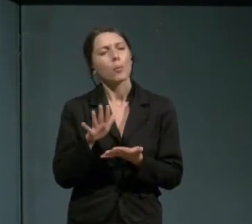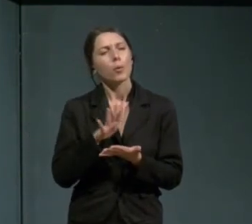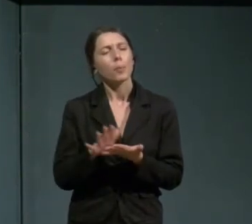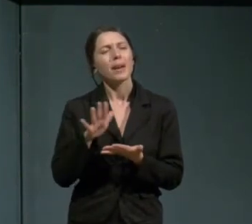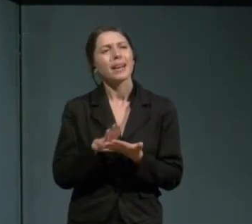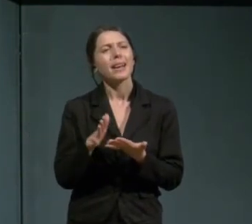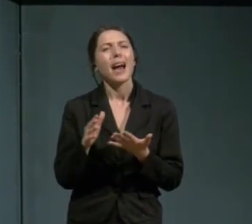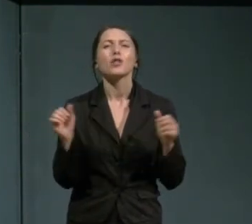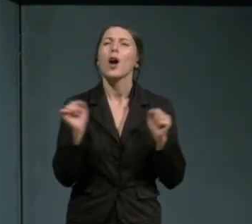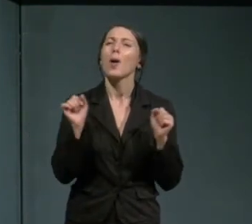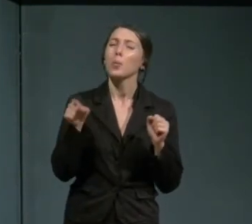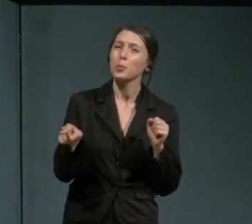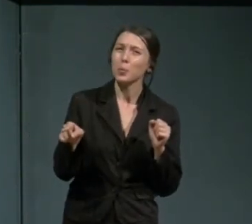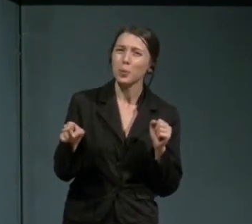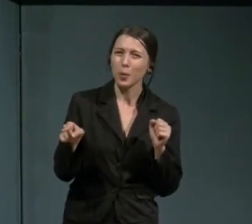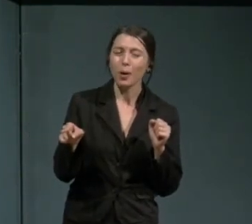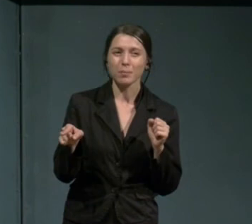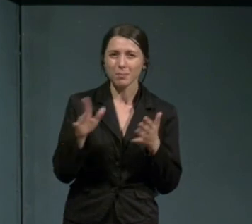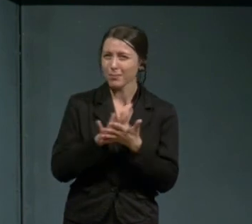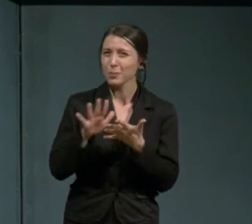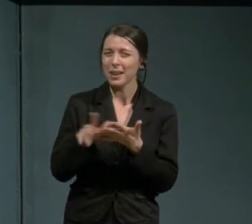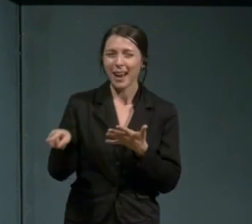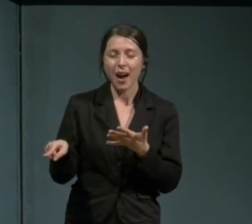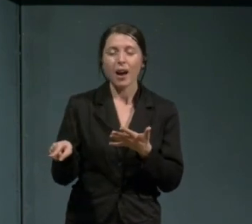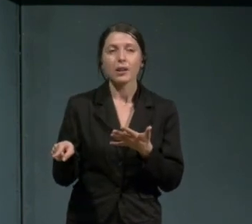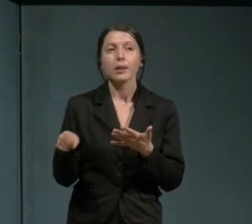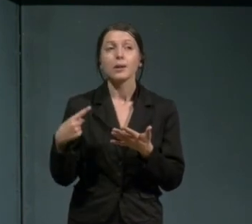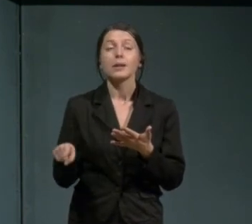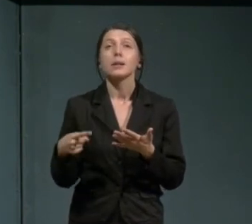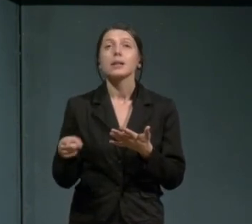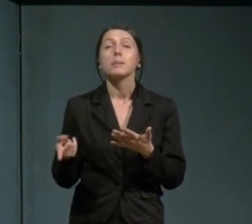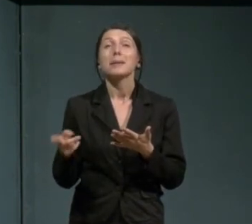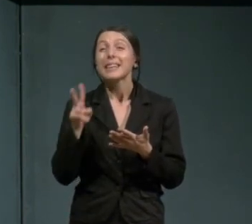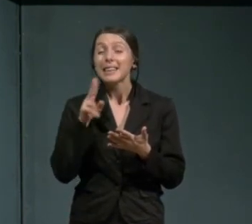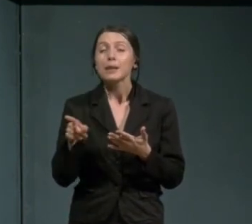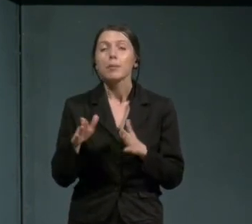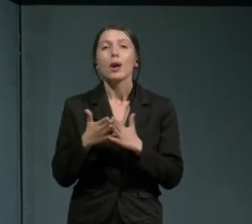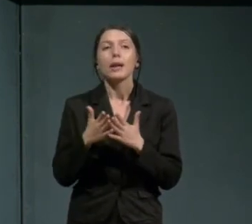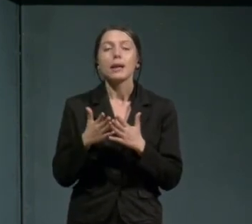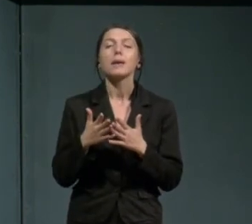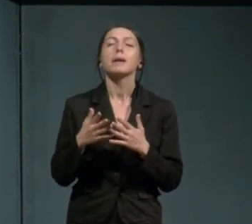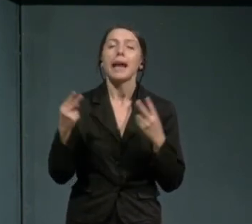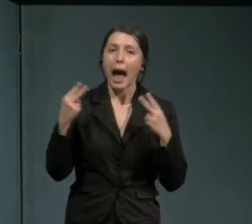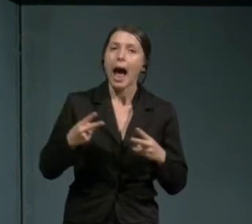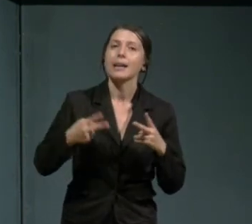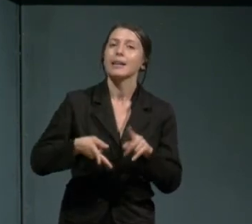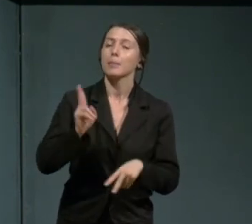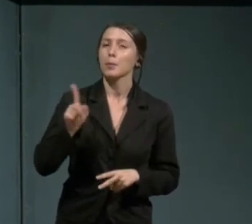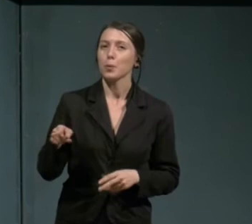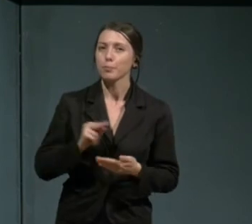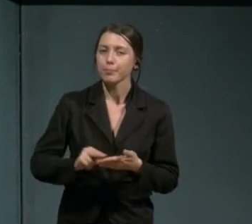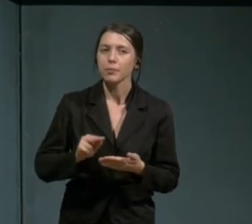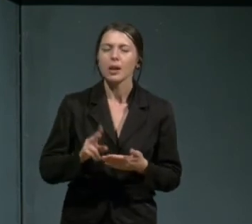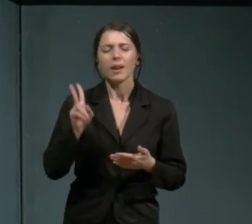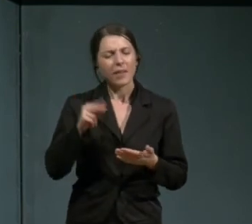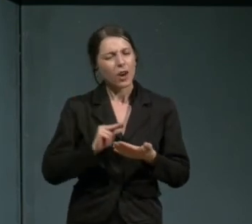autunno e sono libri che mi hanno coinvolto per più anni anche se poi li